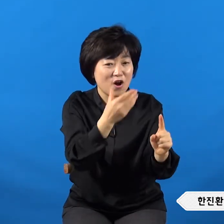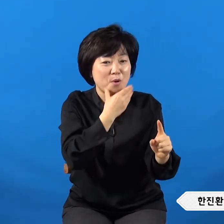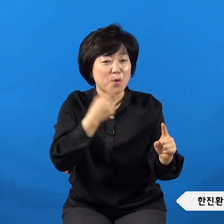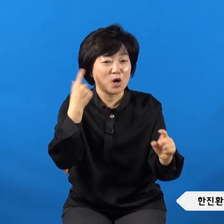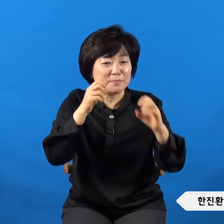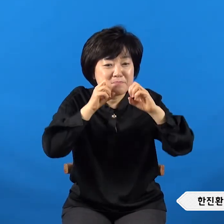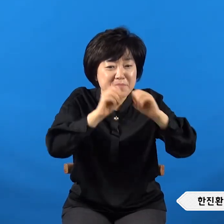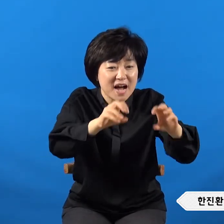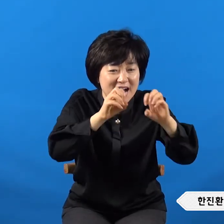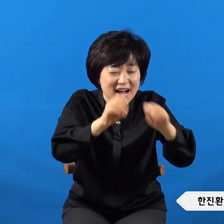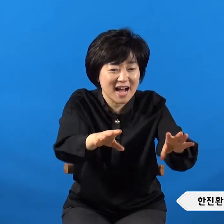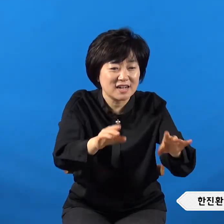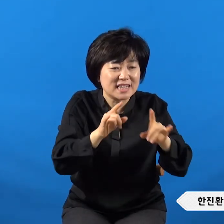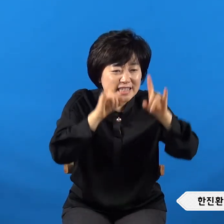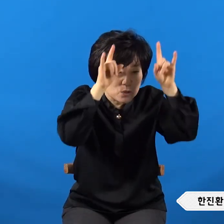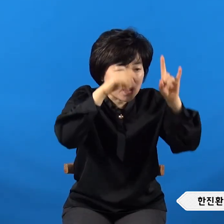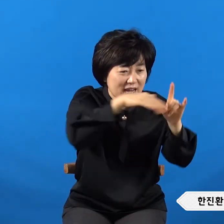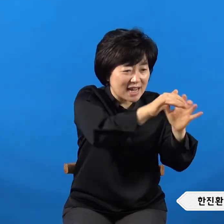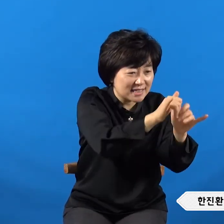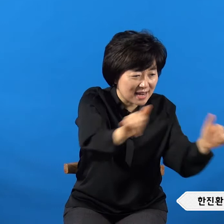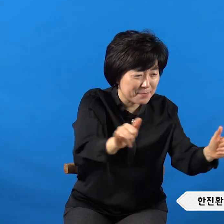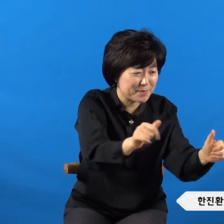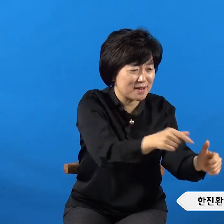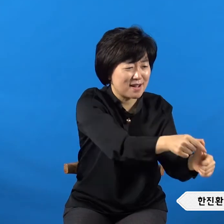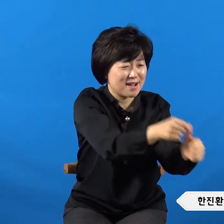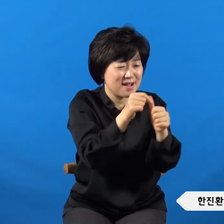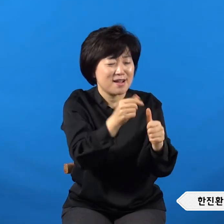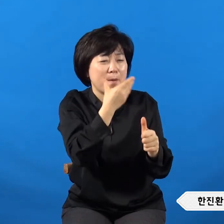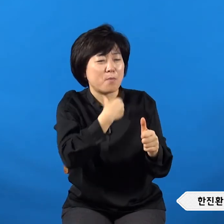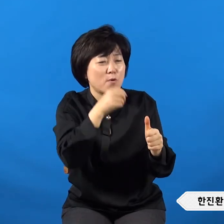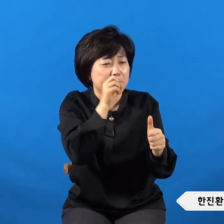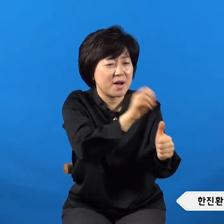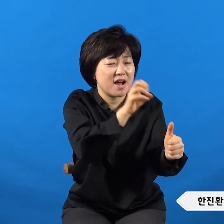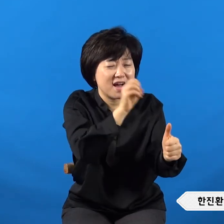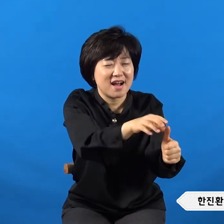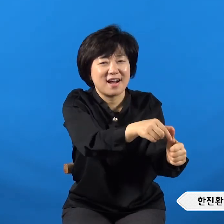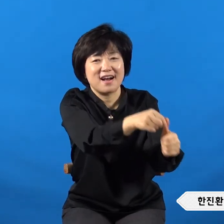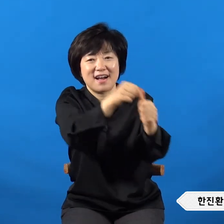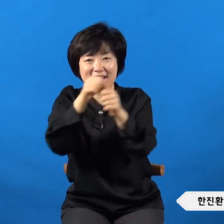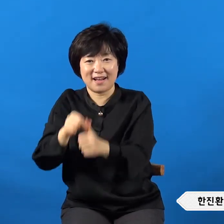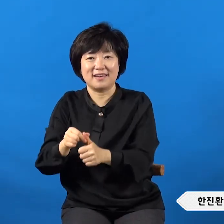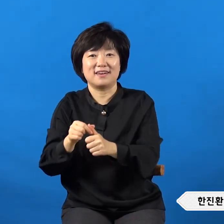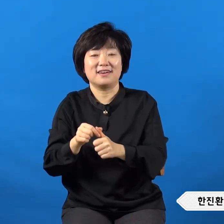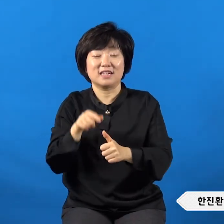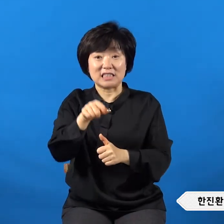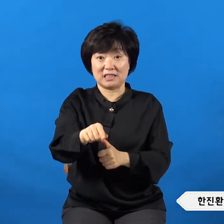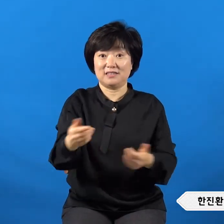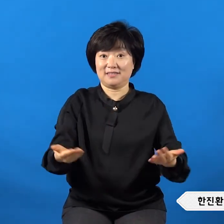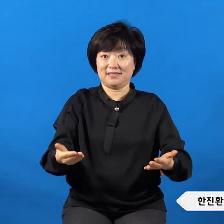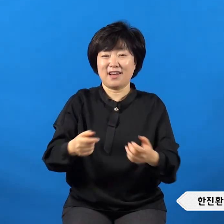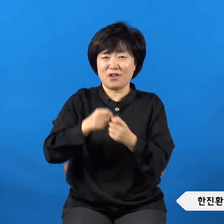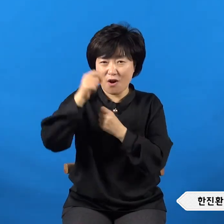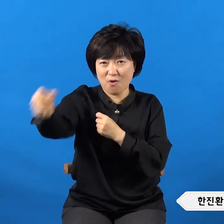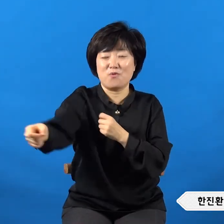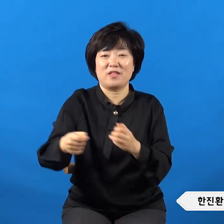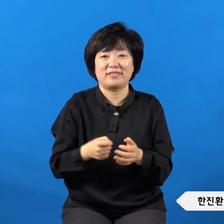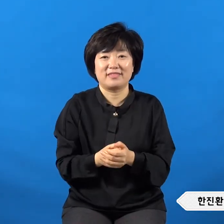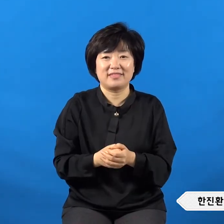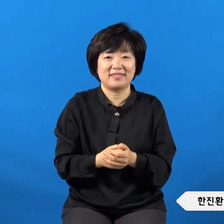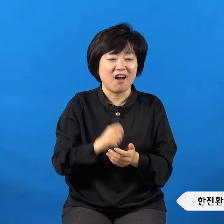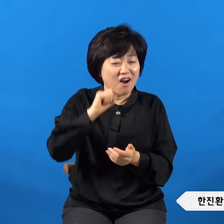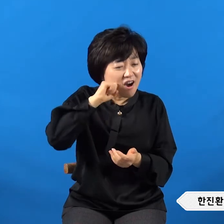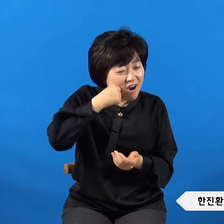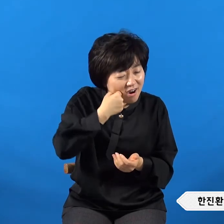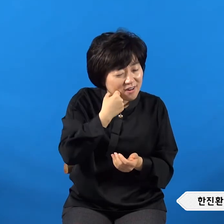복음으로 지옥에 떨어져야 할 사람들을 살려내는 것입니다. 그리고 어렵고 힘든